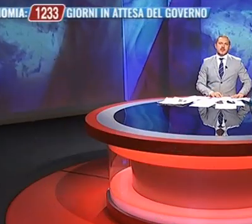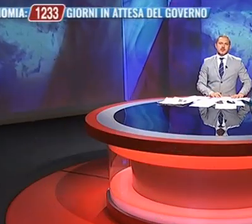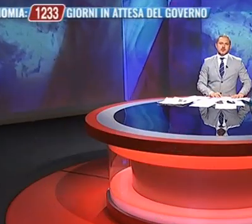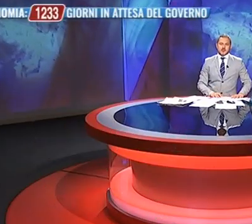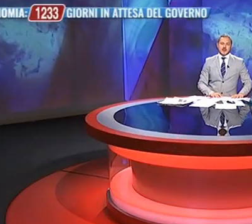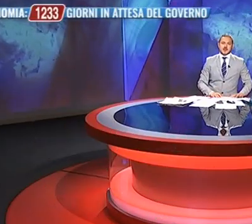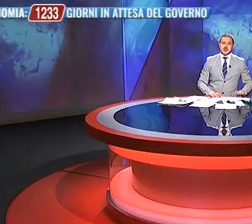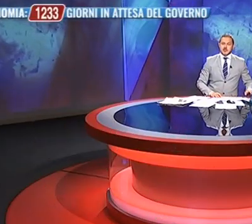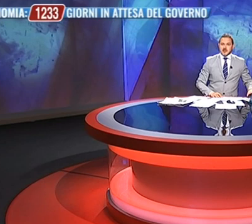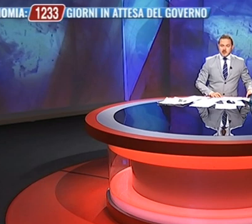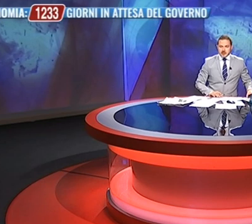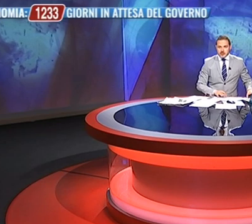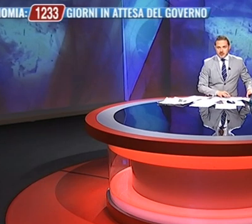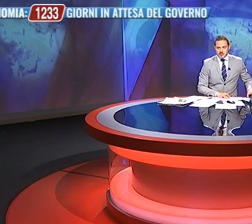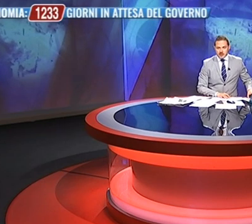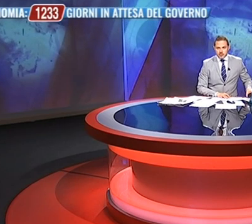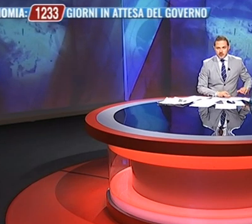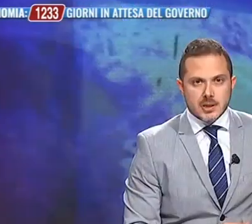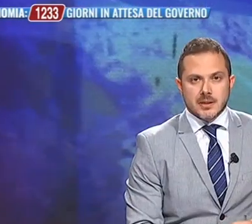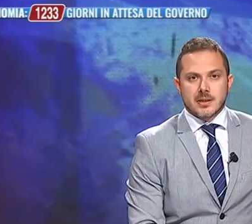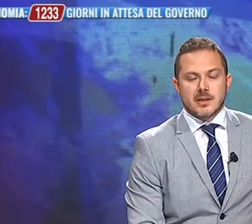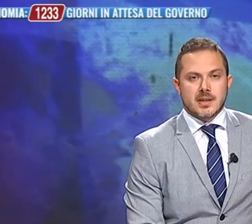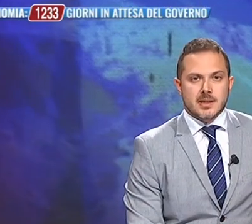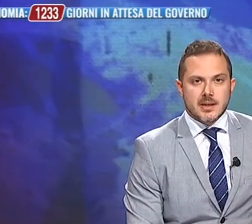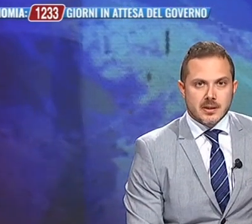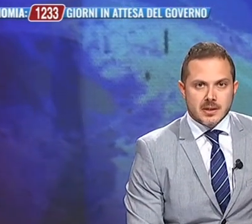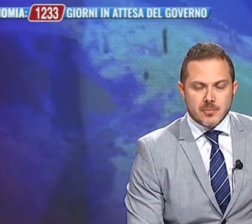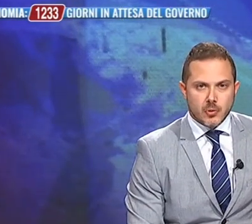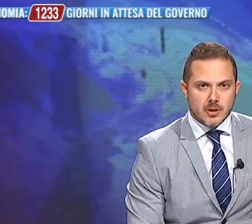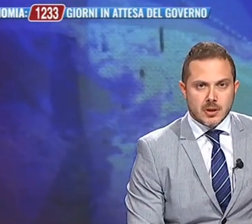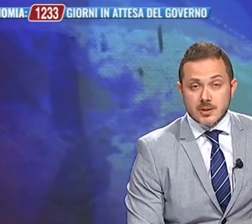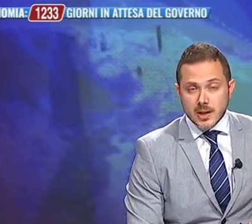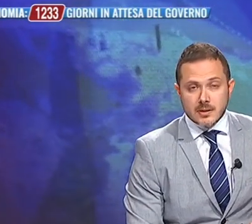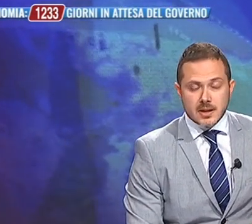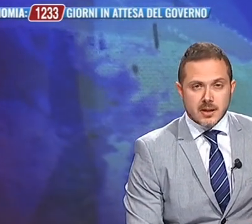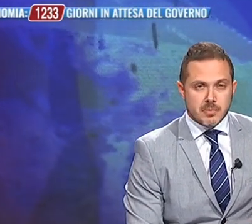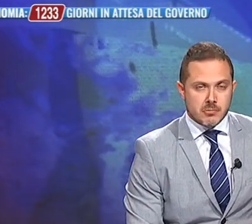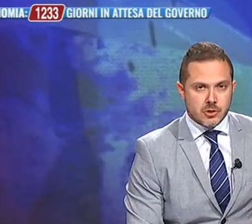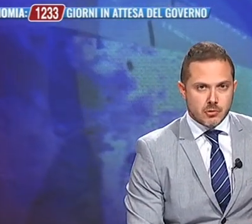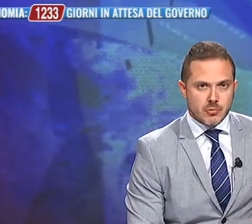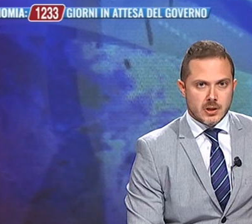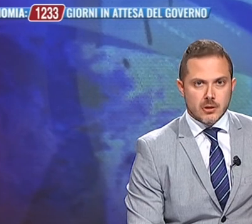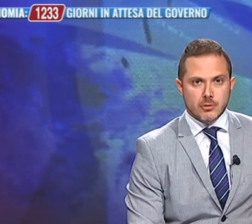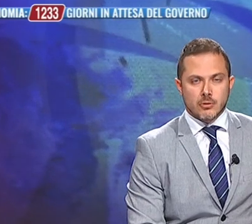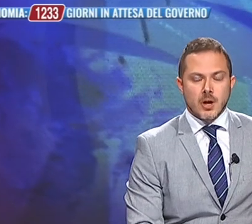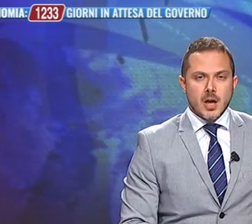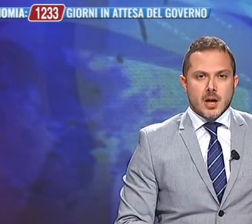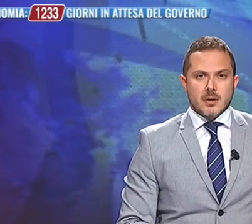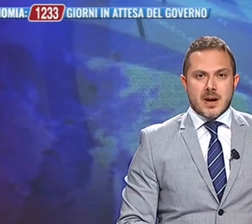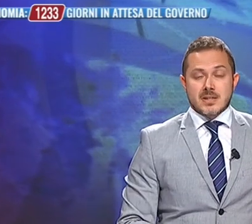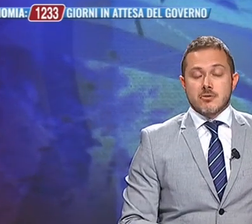Buongiorno, ben trovati telespettatrici, telespettatori di Antenna 3. Rientriamo in diretta anche per questo lunedì